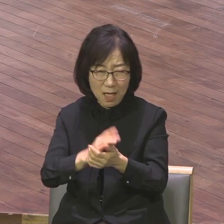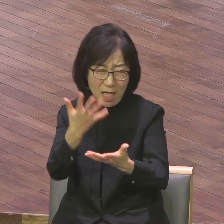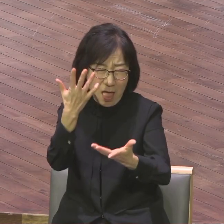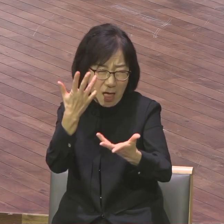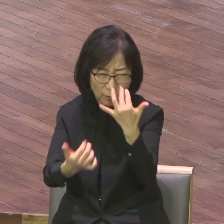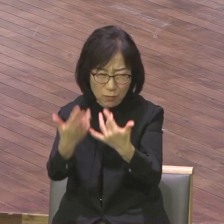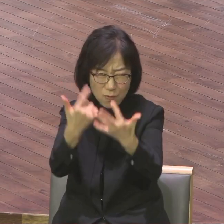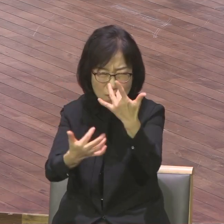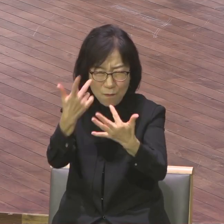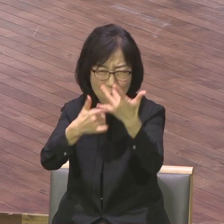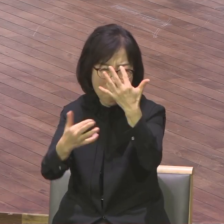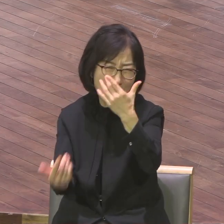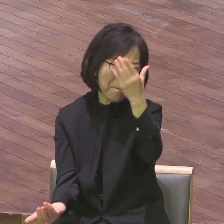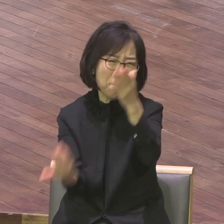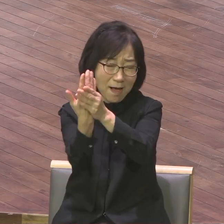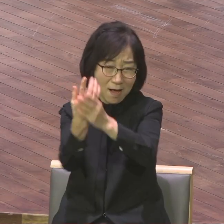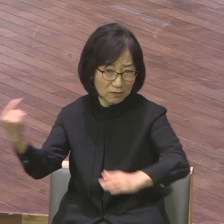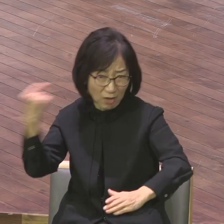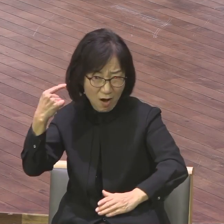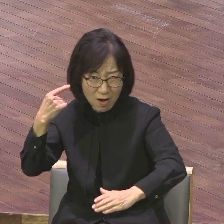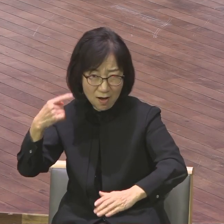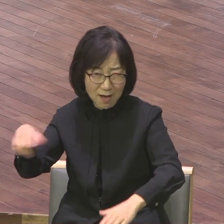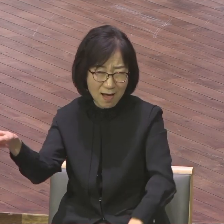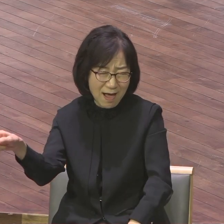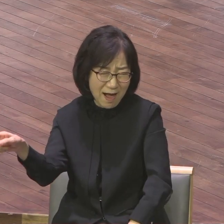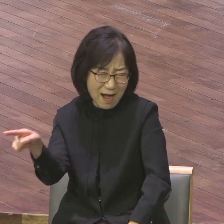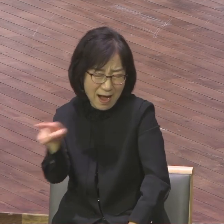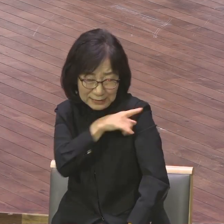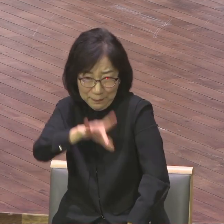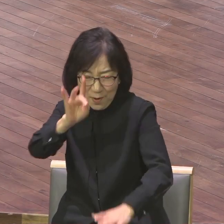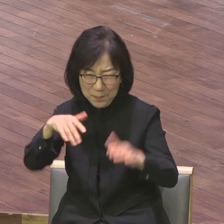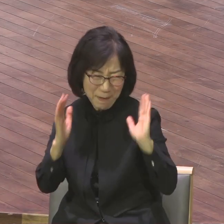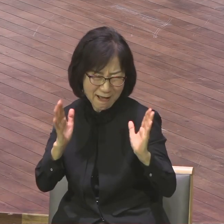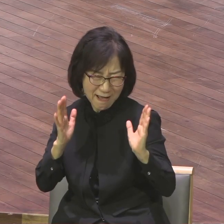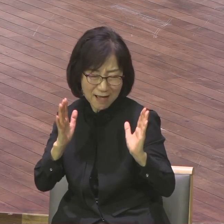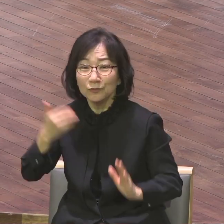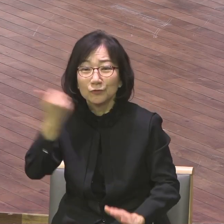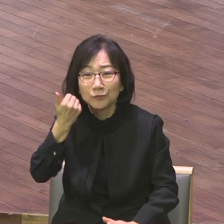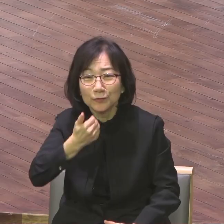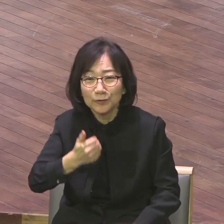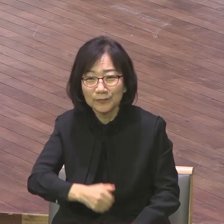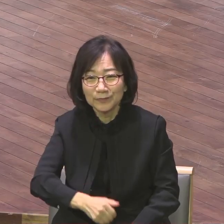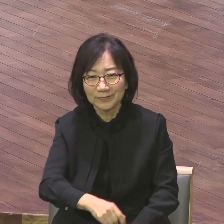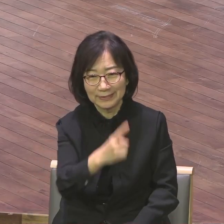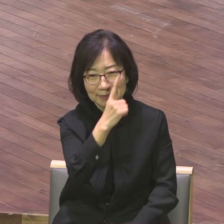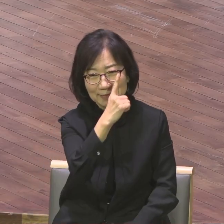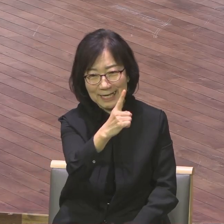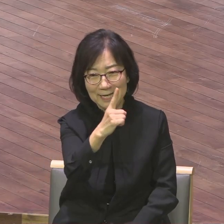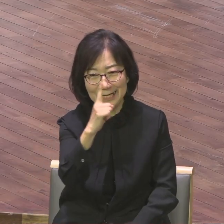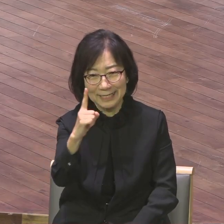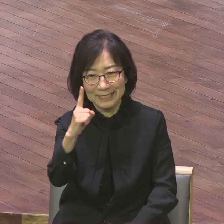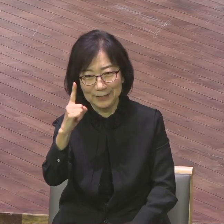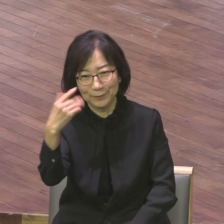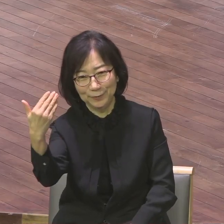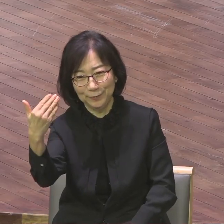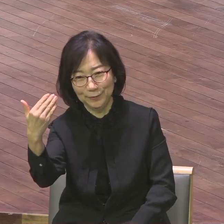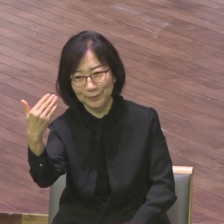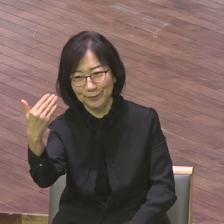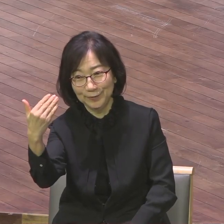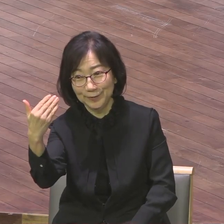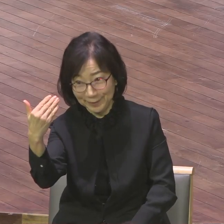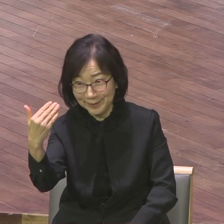사고 현장에, 응급 현장에 가장 먼저 달려가는 사람을 가리켜서 퍼스트